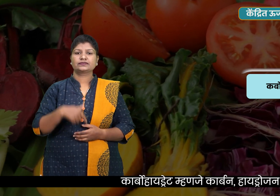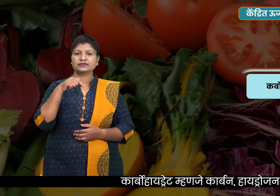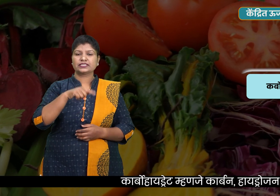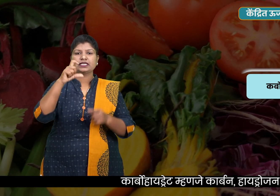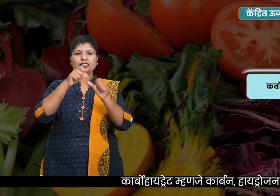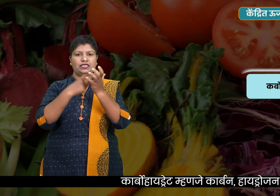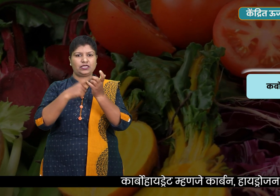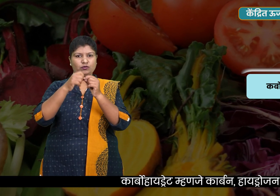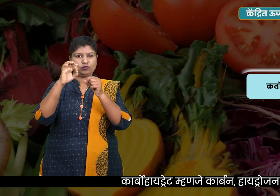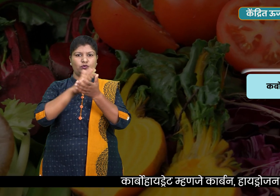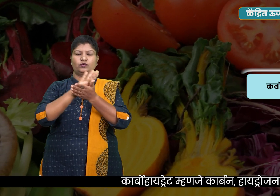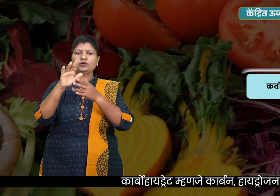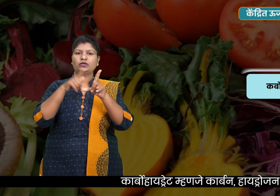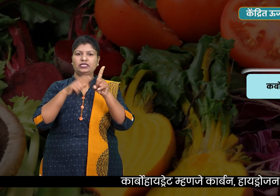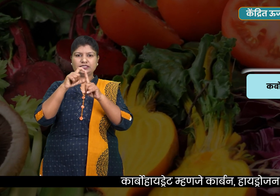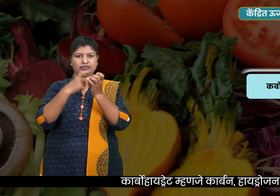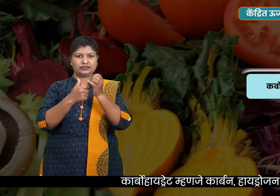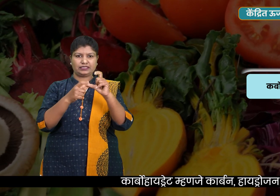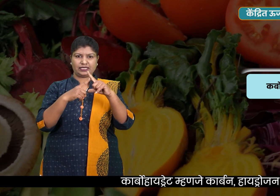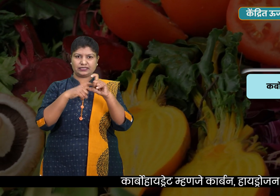कार्बोहायड्रेट म्हणजे कार्बन, हायड्रोजन